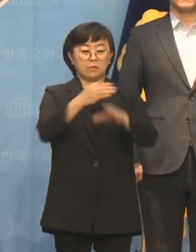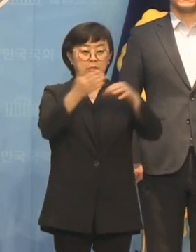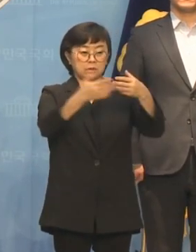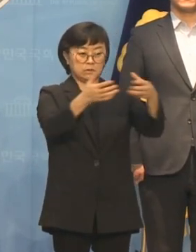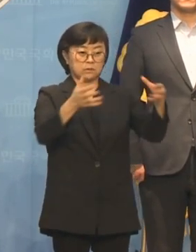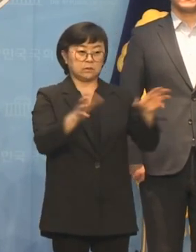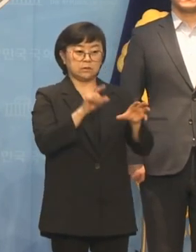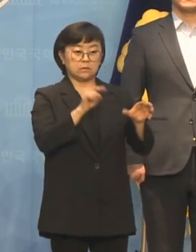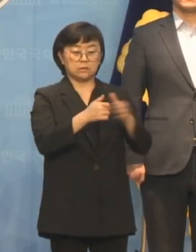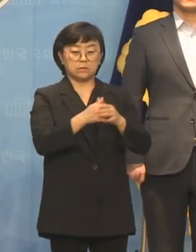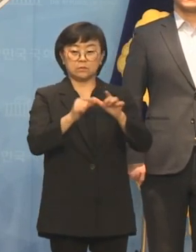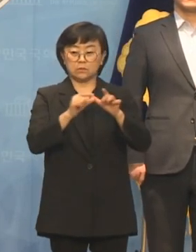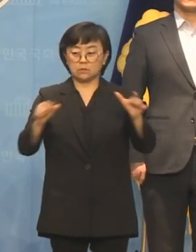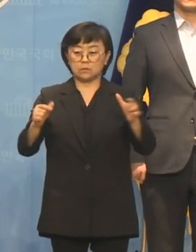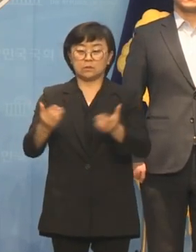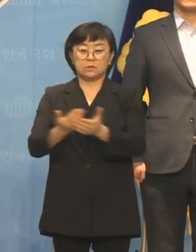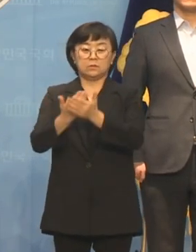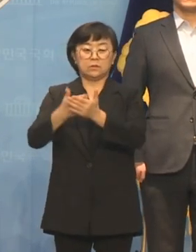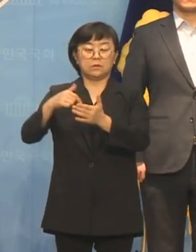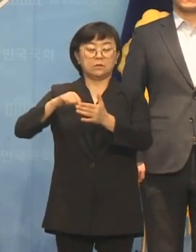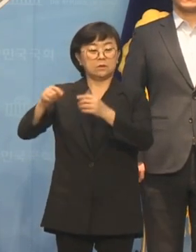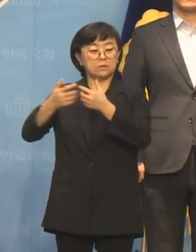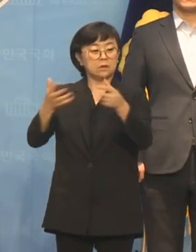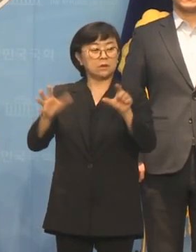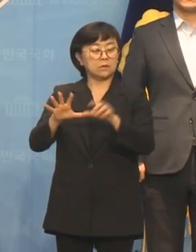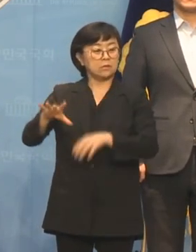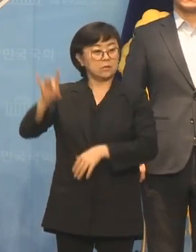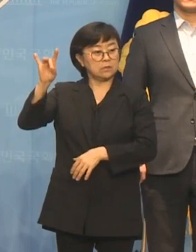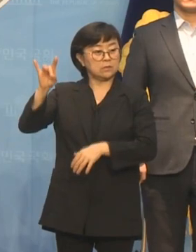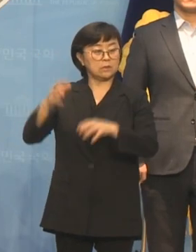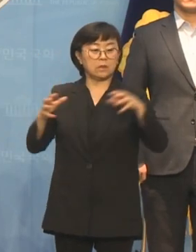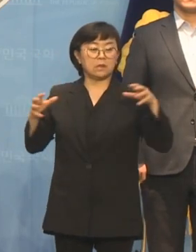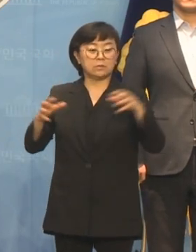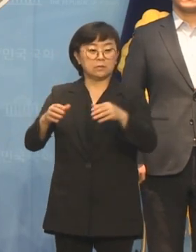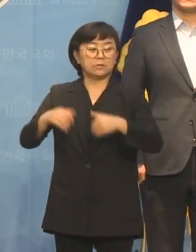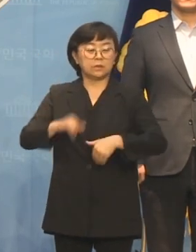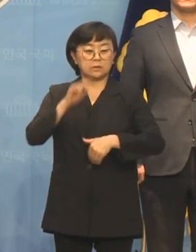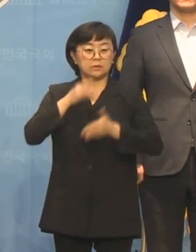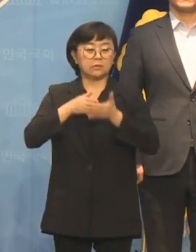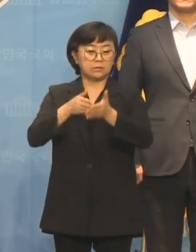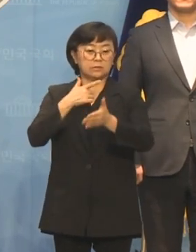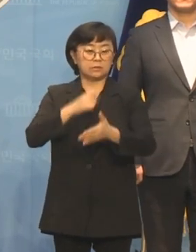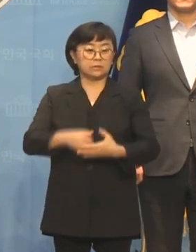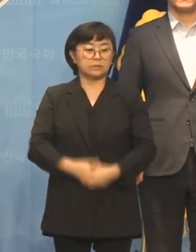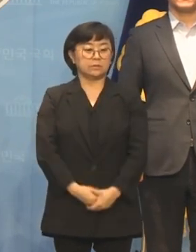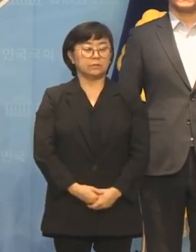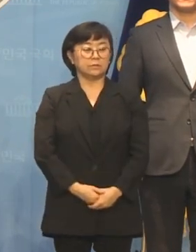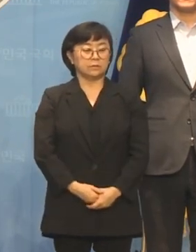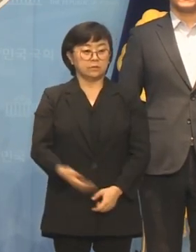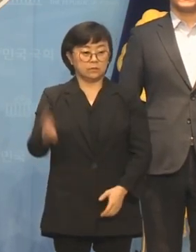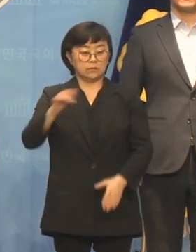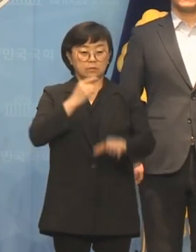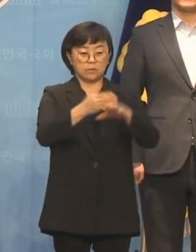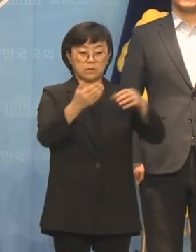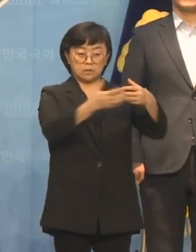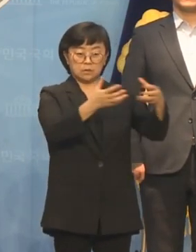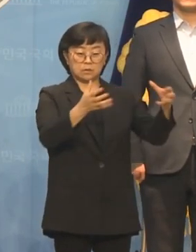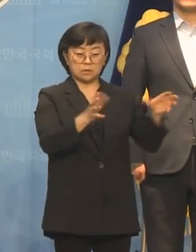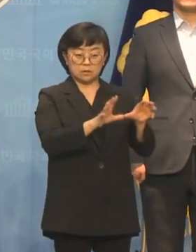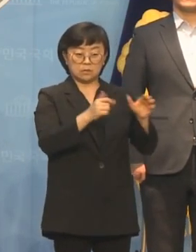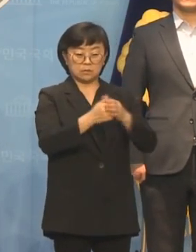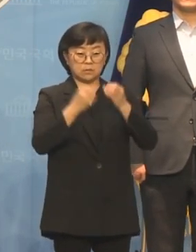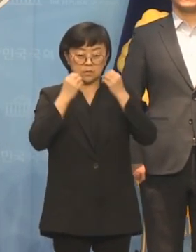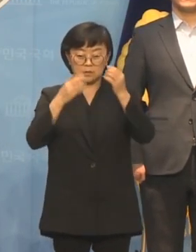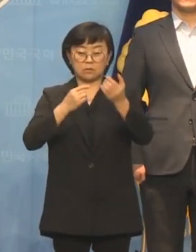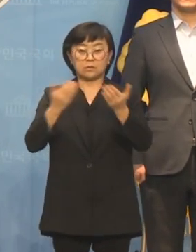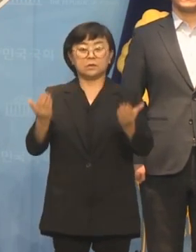두고 소수 진보 정당들끼리 먼저 합쳐야 한다는 요구도 있습니다. 그러나 민주당을 견인하는 새로운